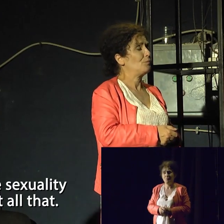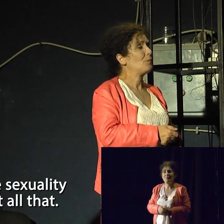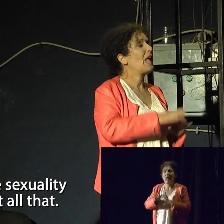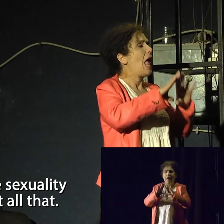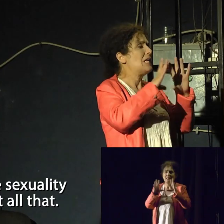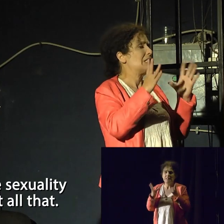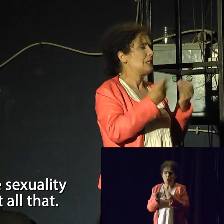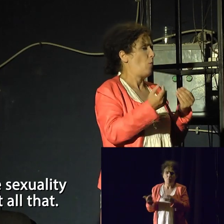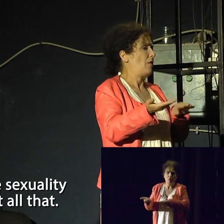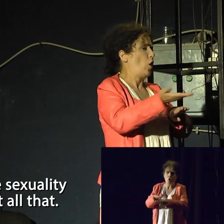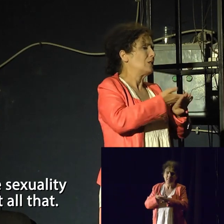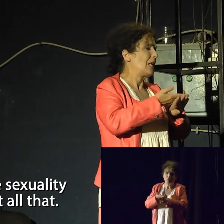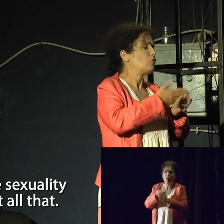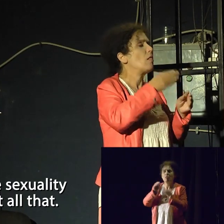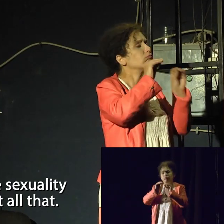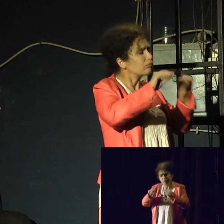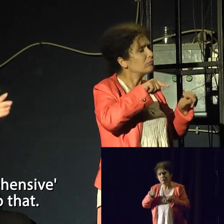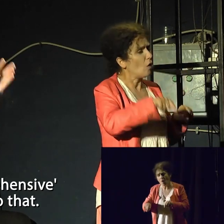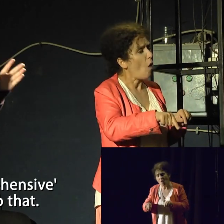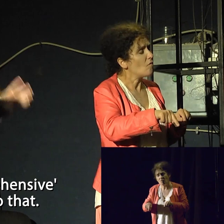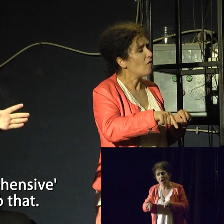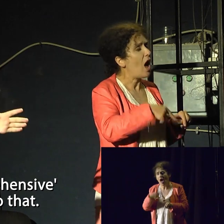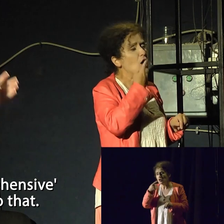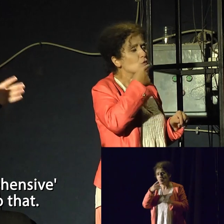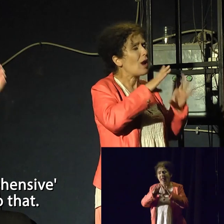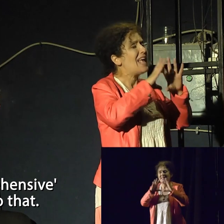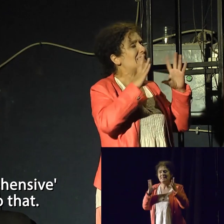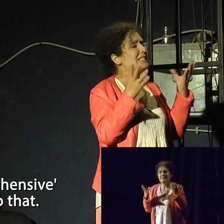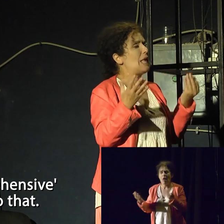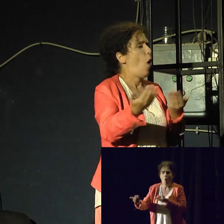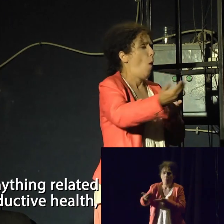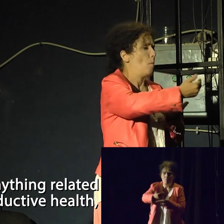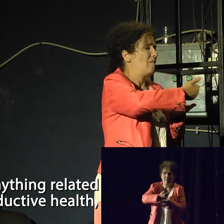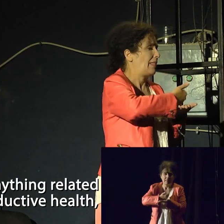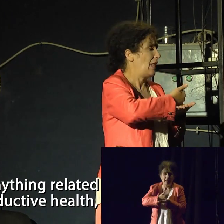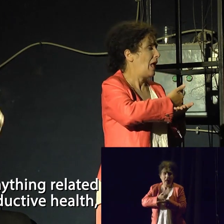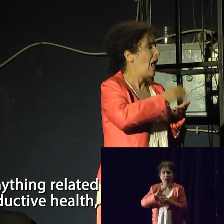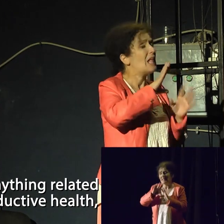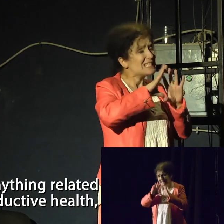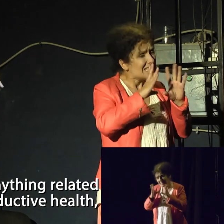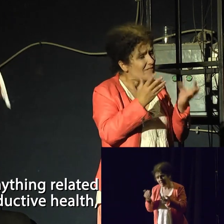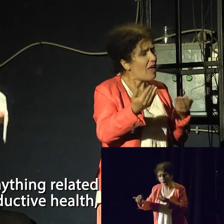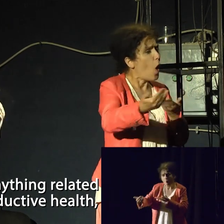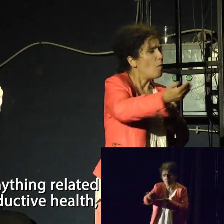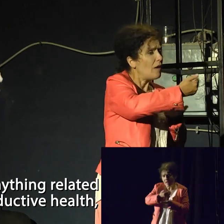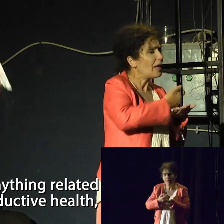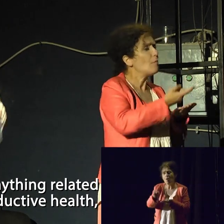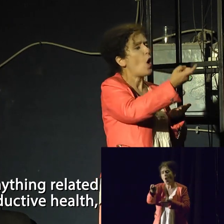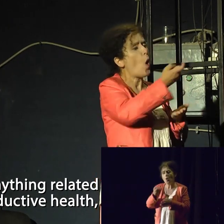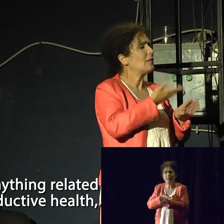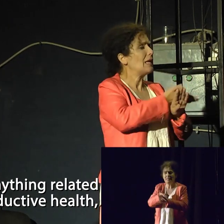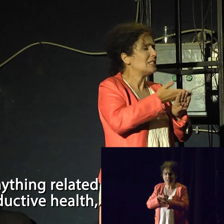Сеопфатно сексуално образование опфаќа токму тоа. Зборот сеопфатно значи токму тоа. Дека опфаќаме се од сексуалното